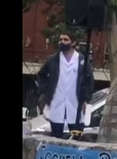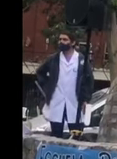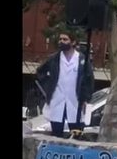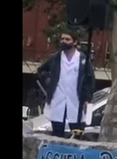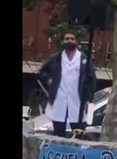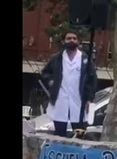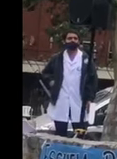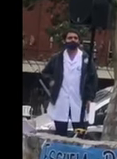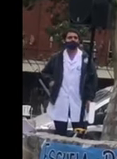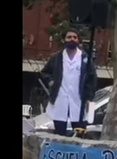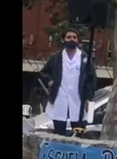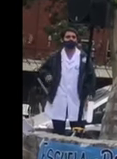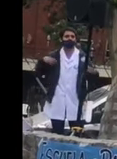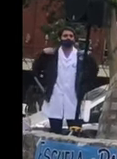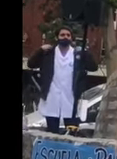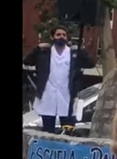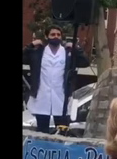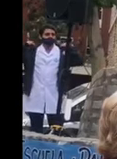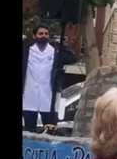legislador también del Frente de Todos.